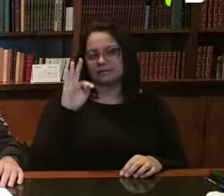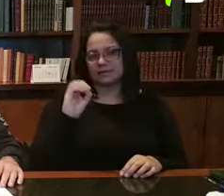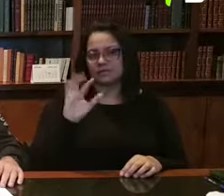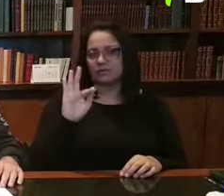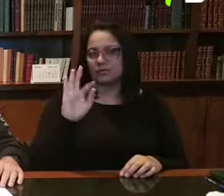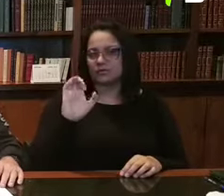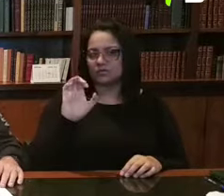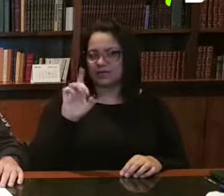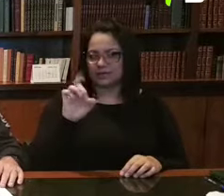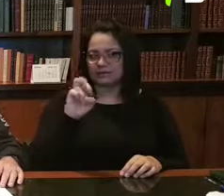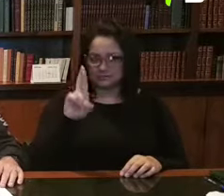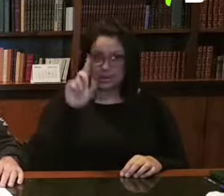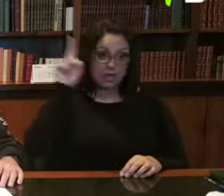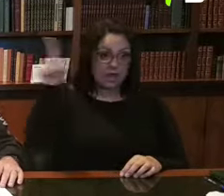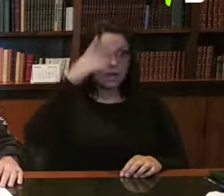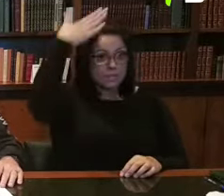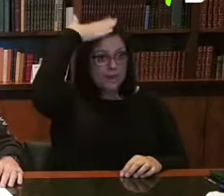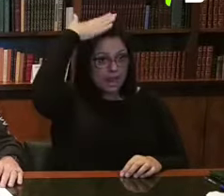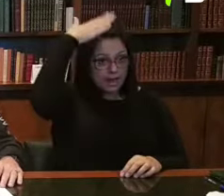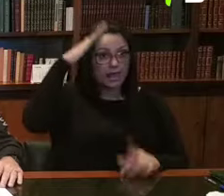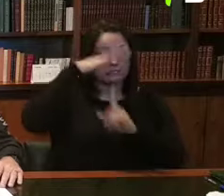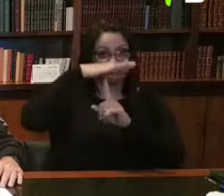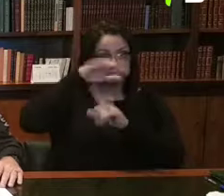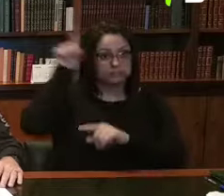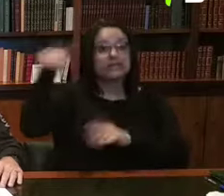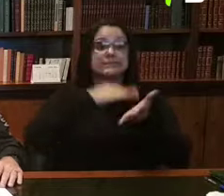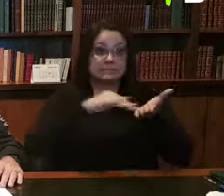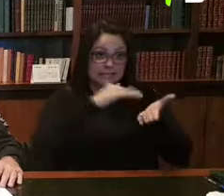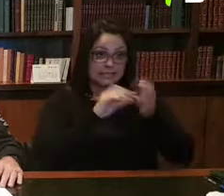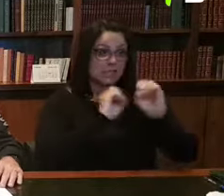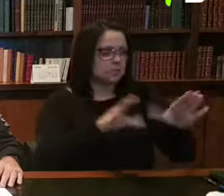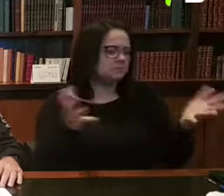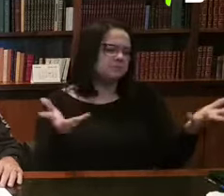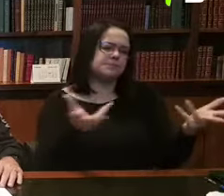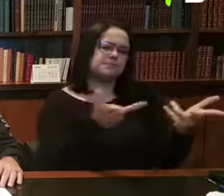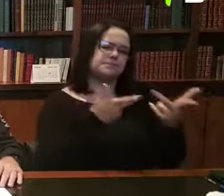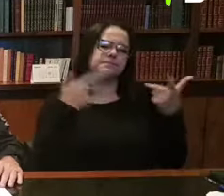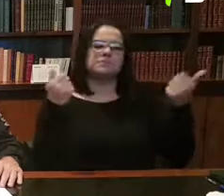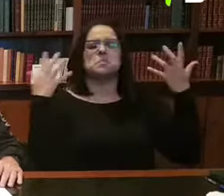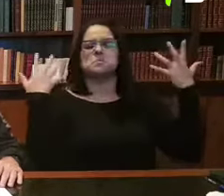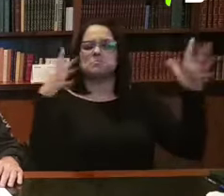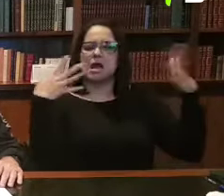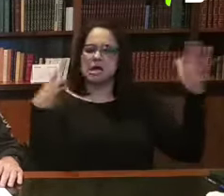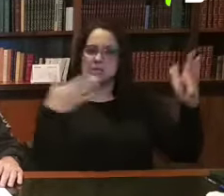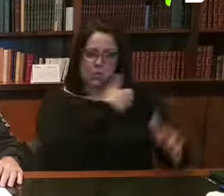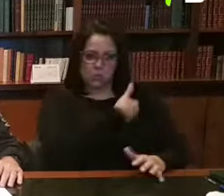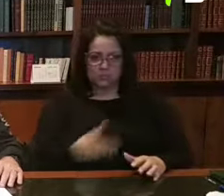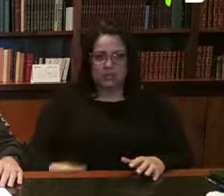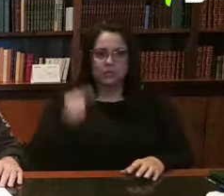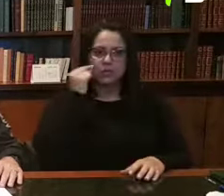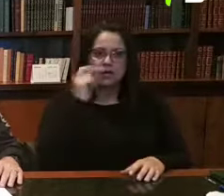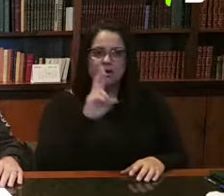feder do paraná secretário de educação do pará e faz um plano de trabalho então parabéns ao governo ratinho por ter um